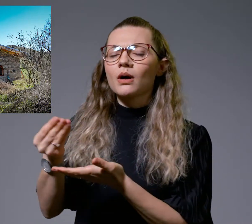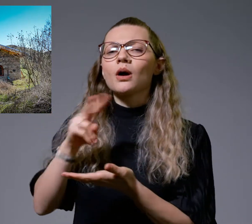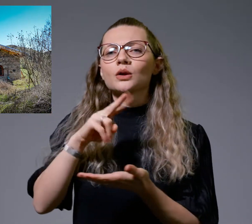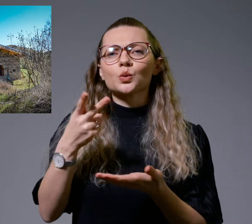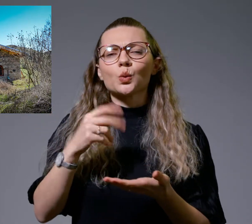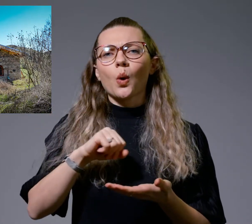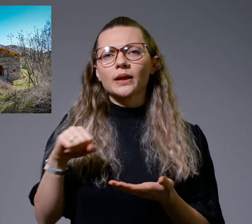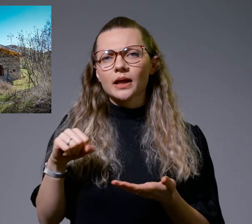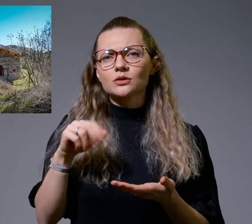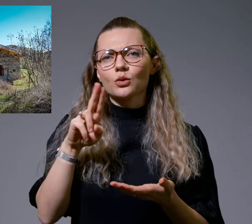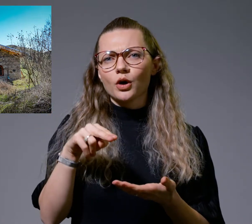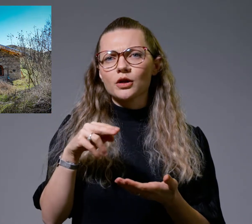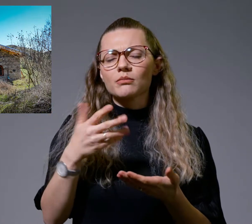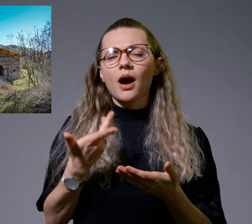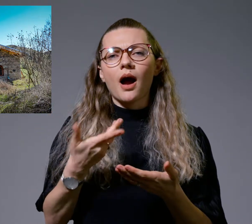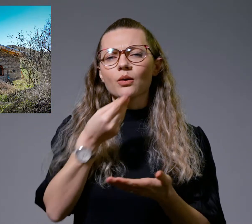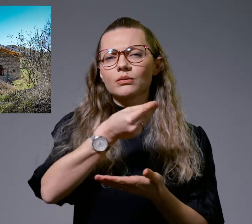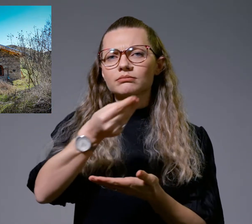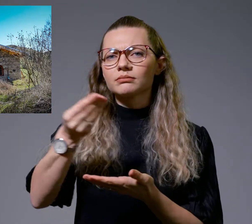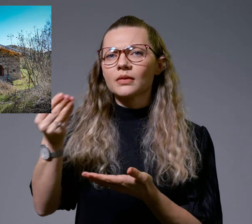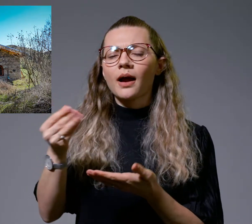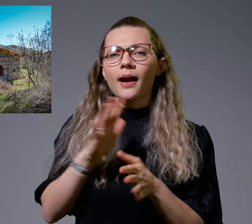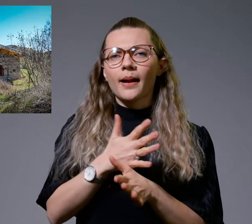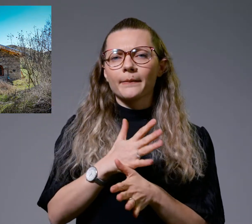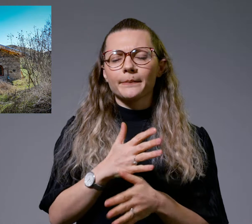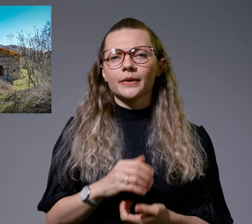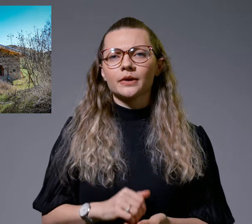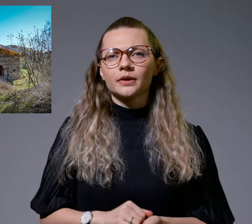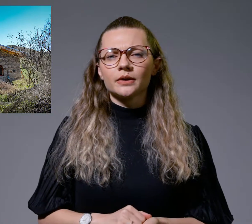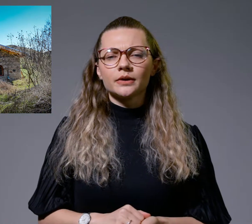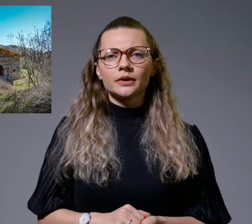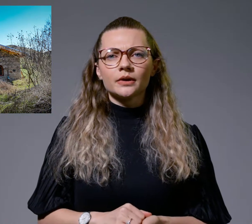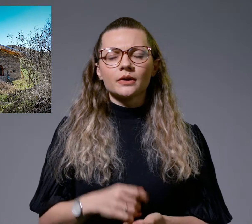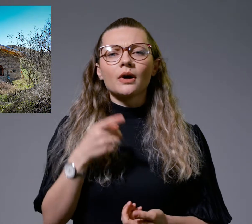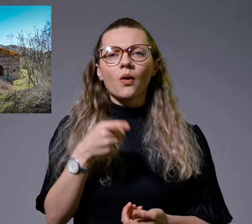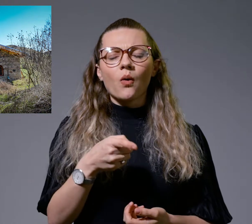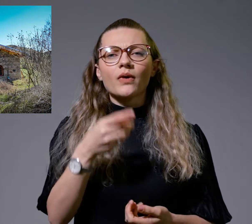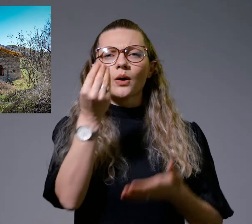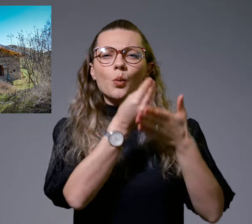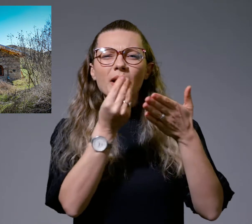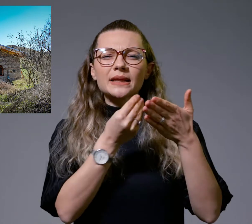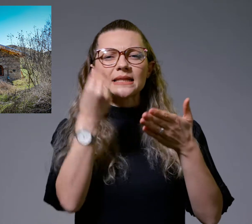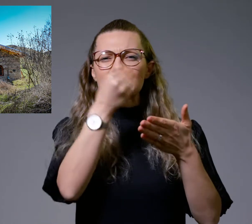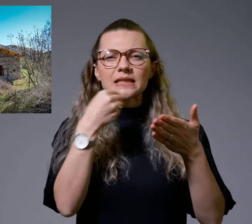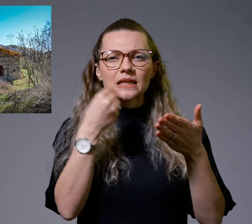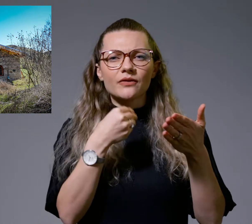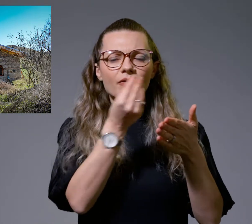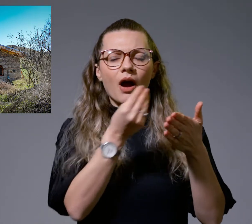десната како причестува со леб. Зографот или зографите кои